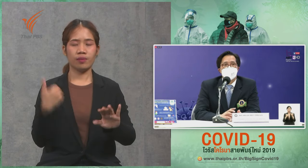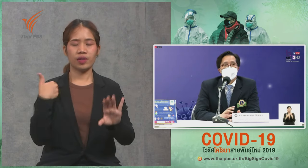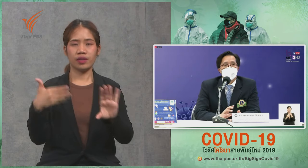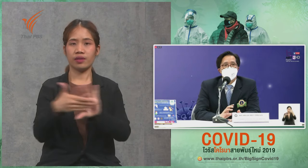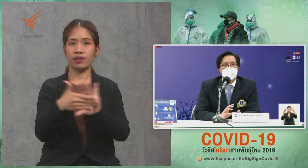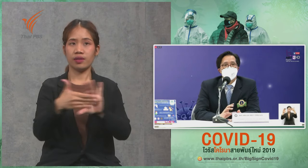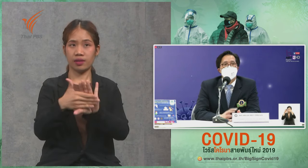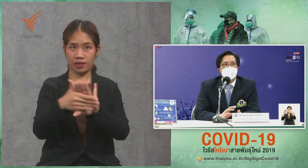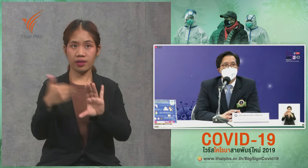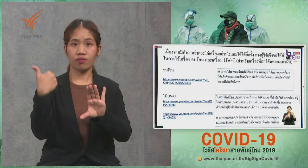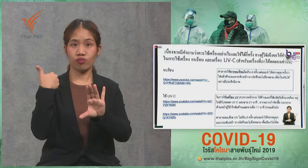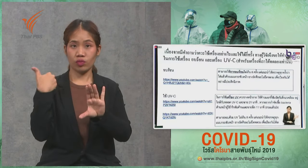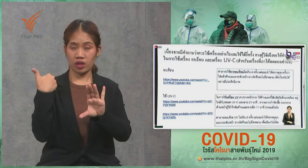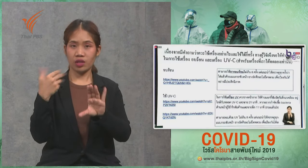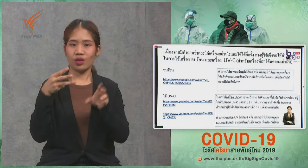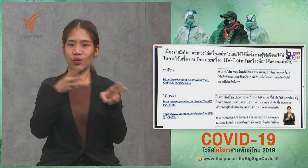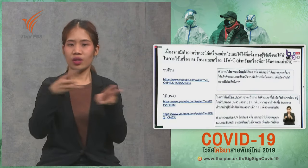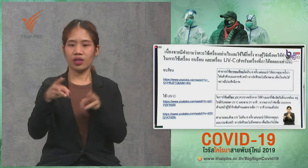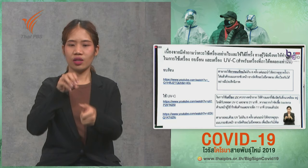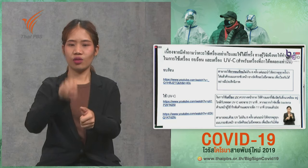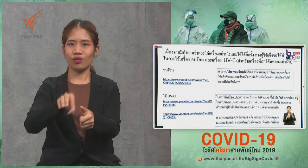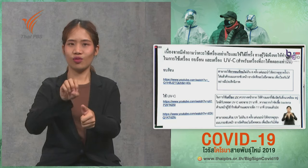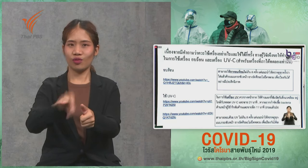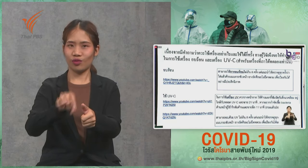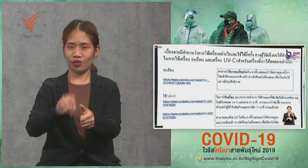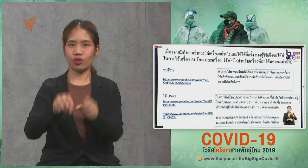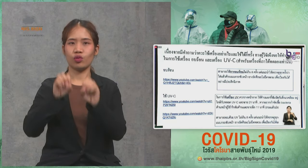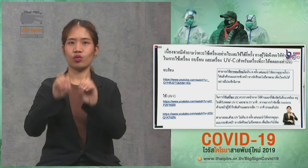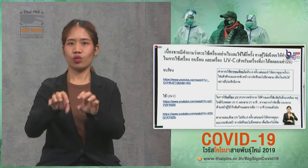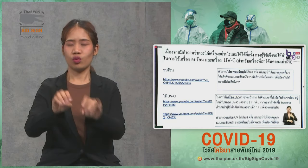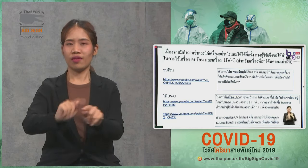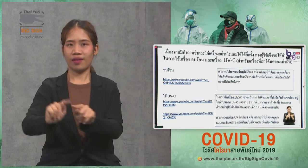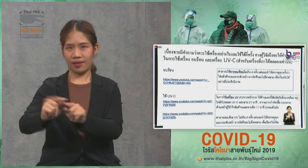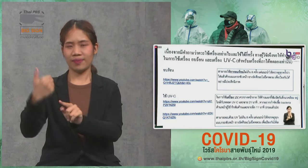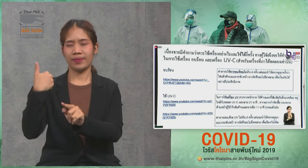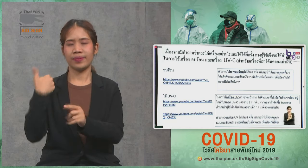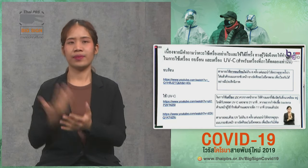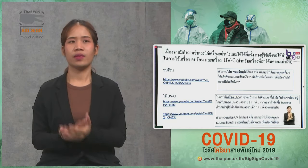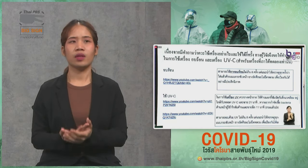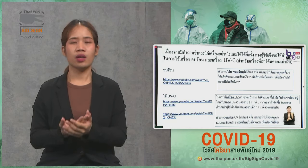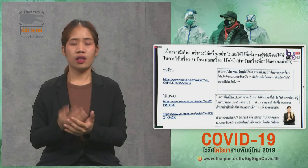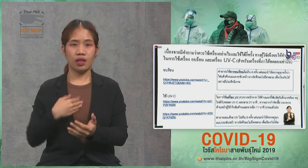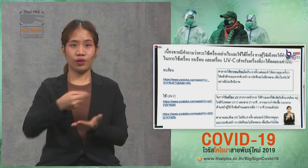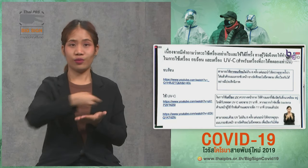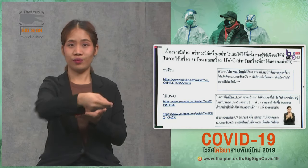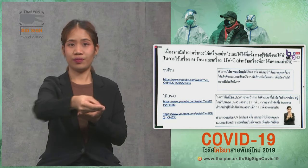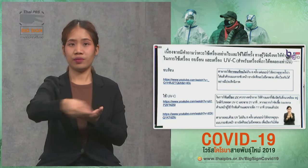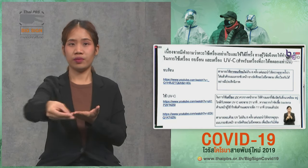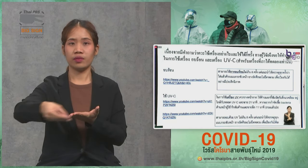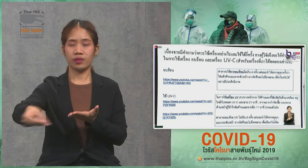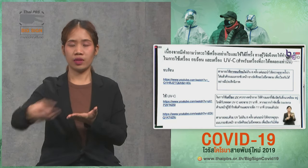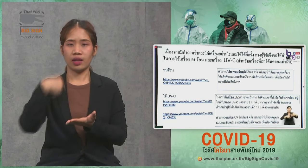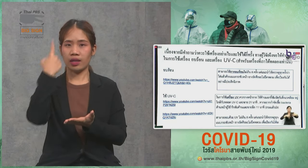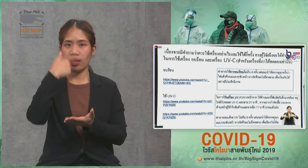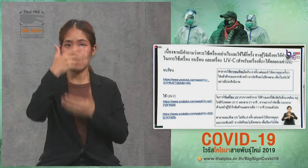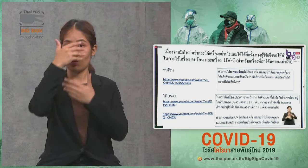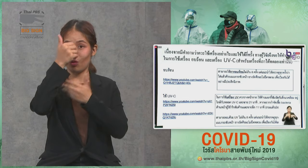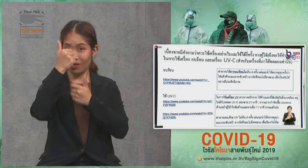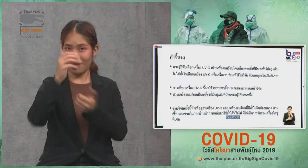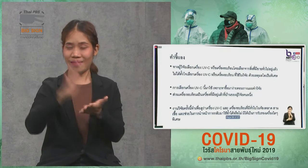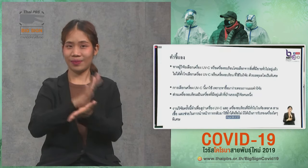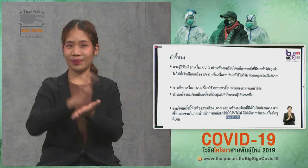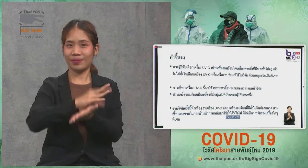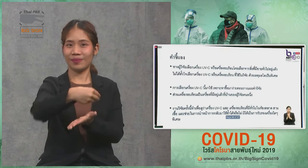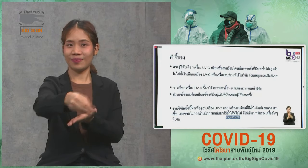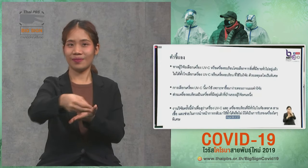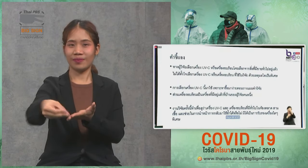ครับแล้วก็จะมีวิธีการสอนวิธีการใช้อยู่ในสไลด์ซึ่งก็เดี๋ยวจะแจกให้ผู้สนใจนะครับ